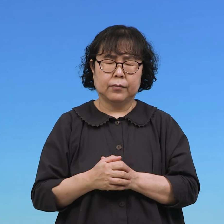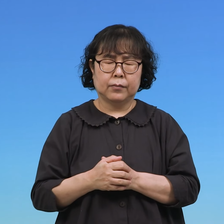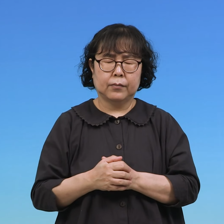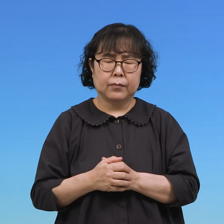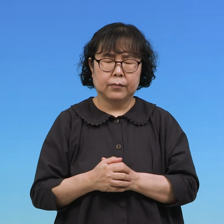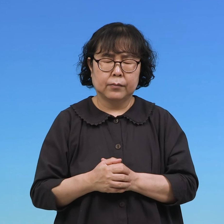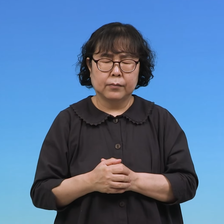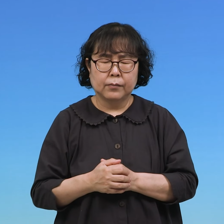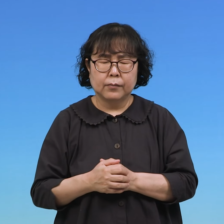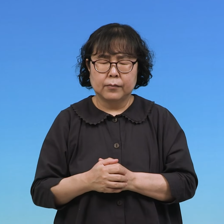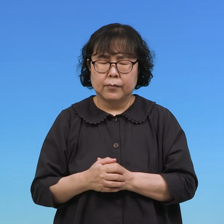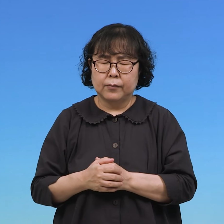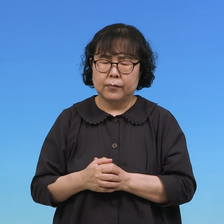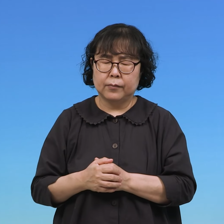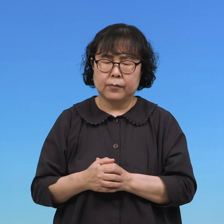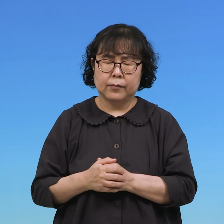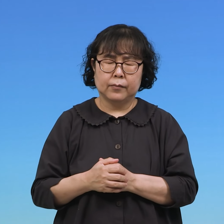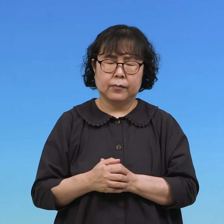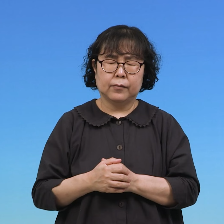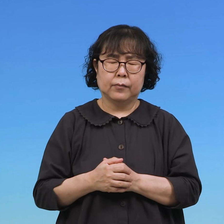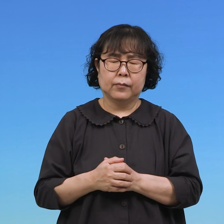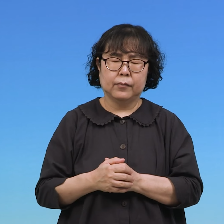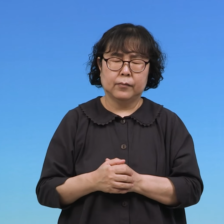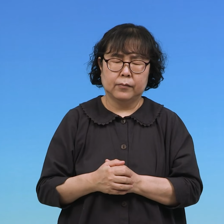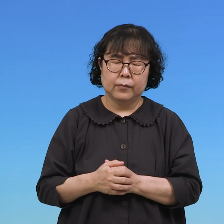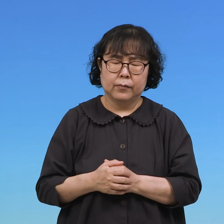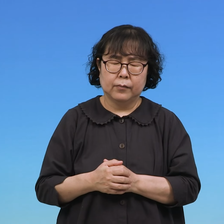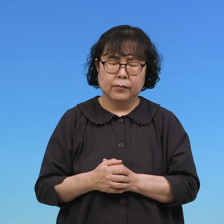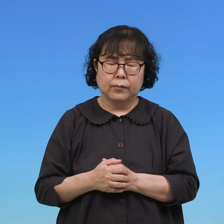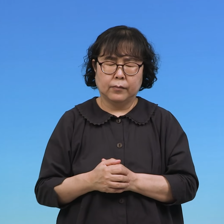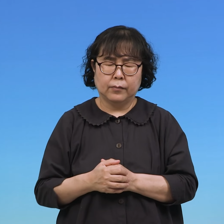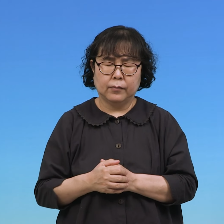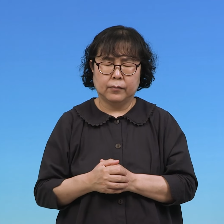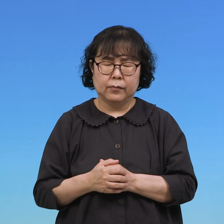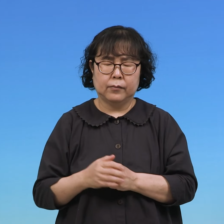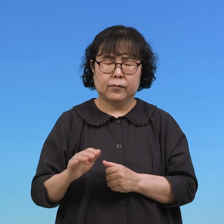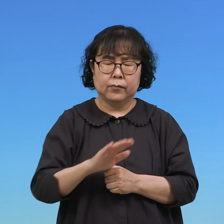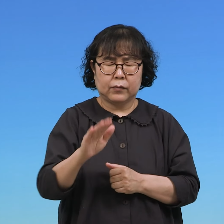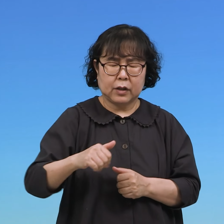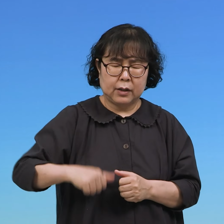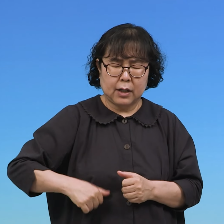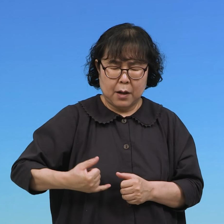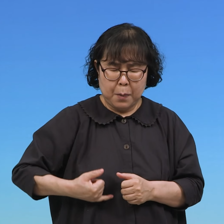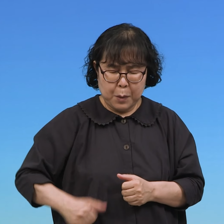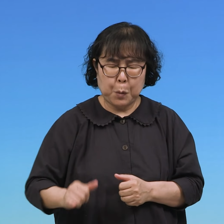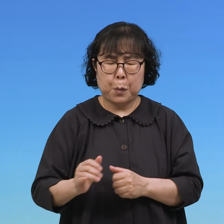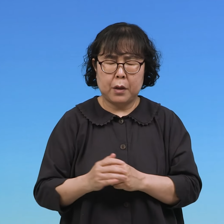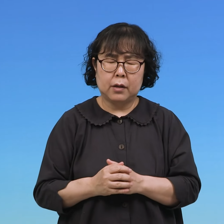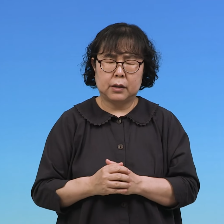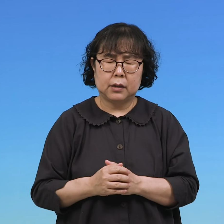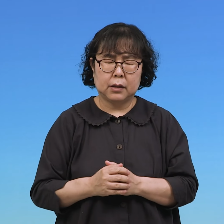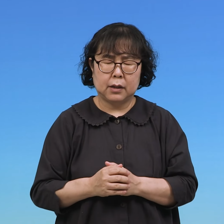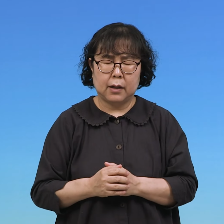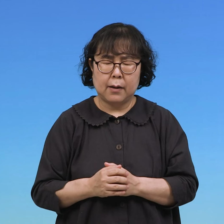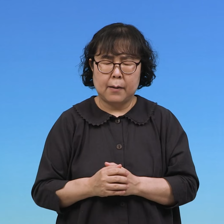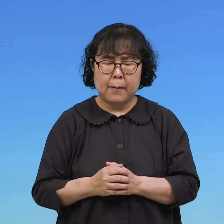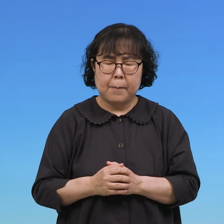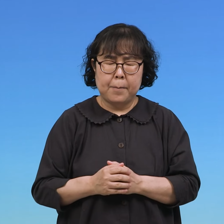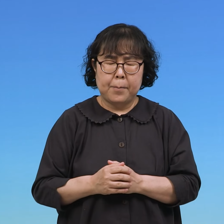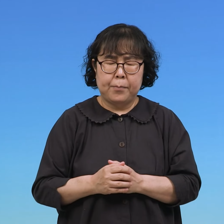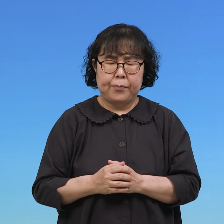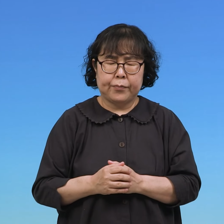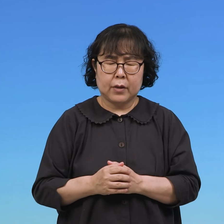그들이 은혜의 자리에 설 수 있도록, 존재로서 그리스도인으로 살 수 있도록, 우리 자녀들이 언약의 보호자이시고 말할 수 있도록 아버지,